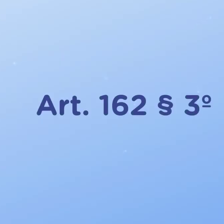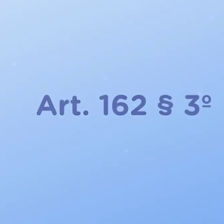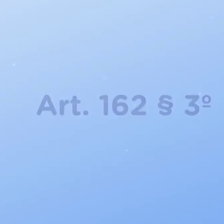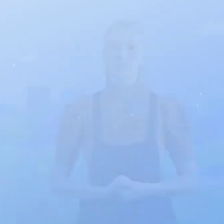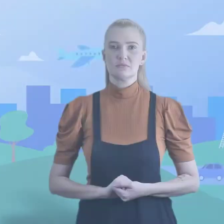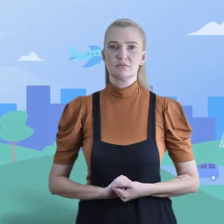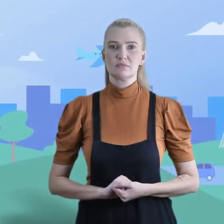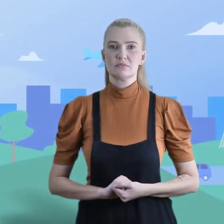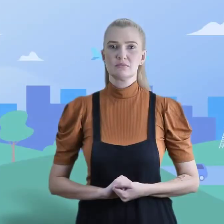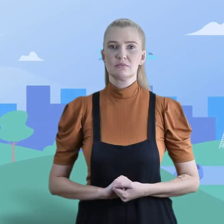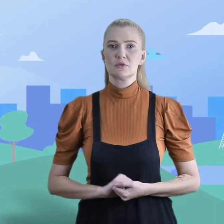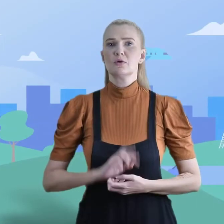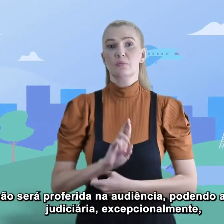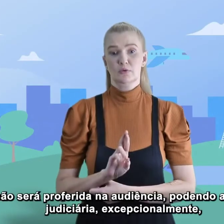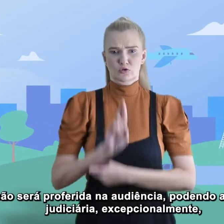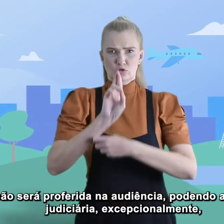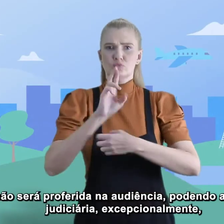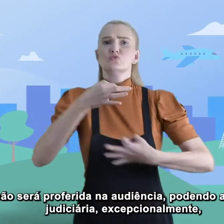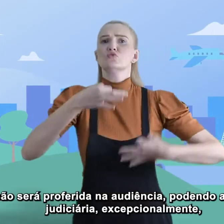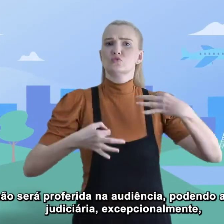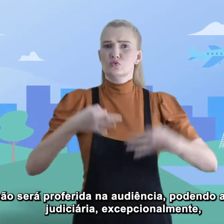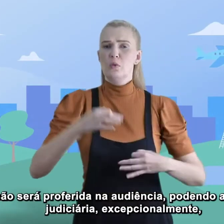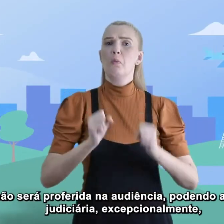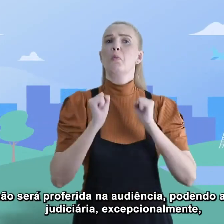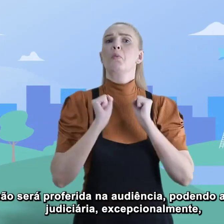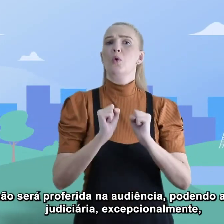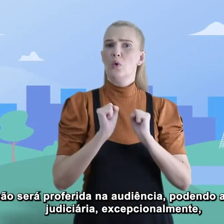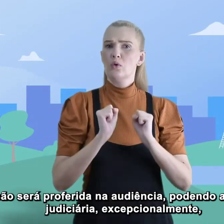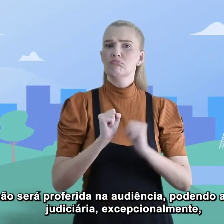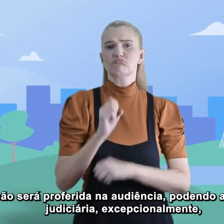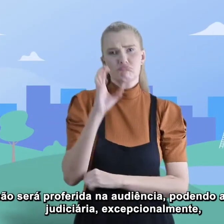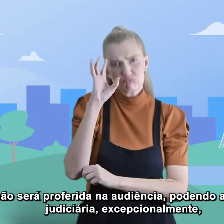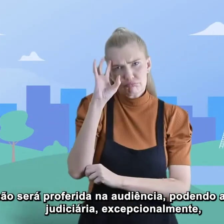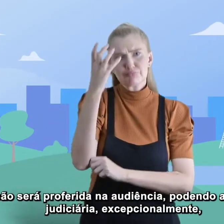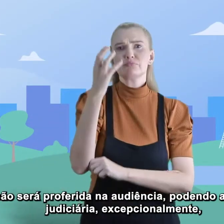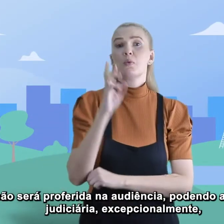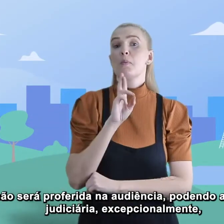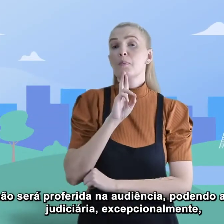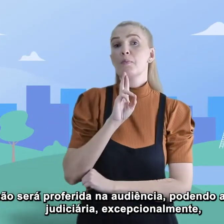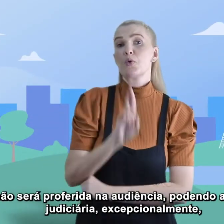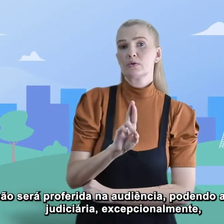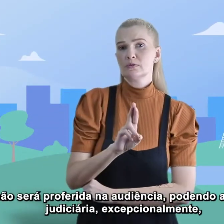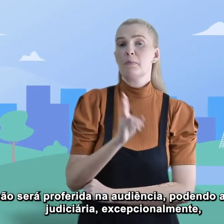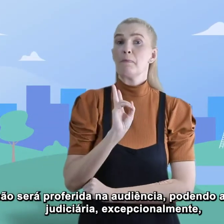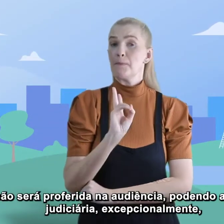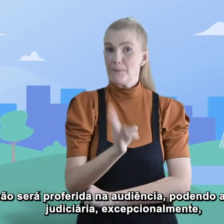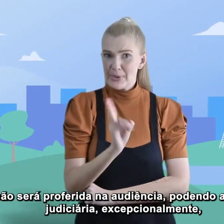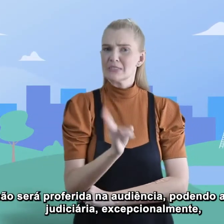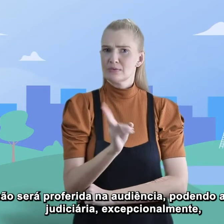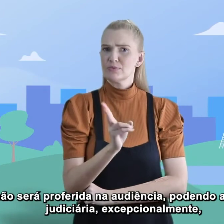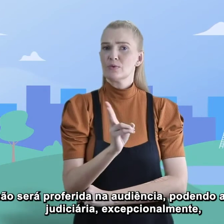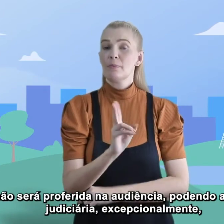terceiro. A decisão será proferida na audiência, podendo a autoridade judiciária,